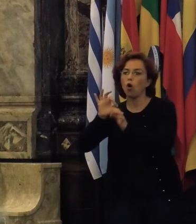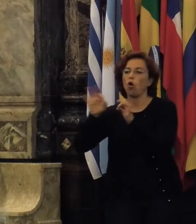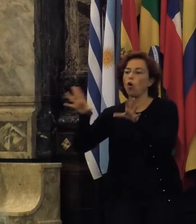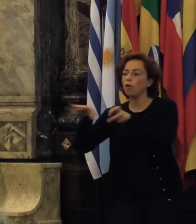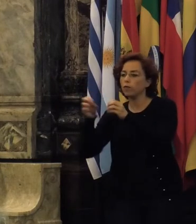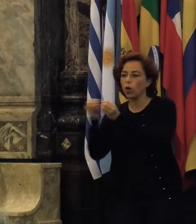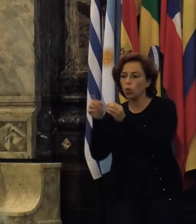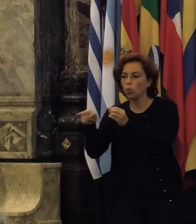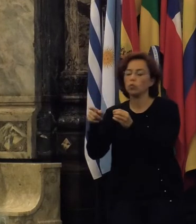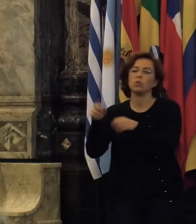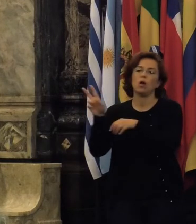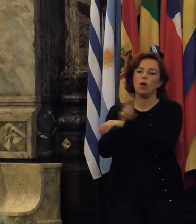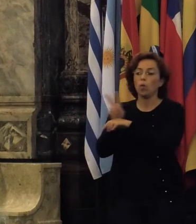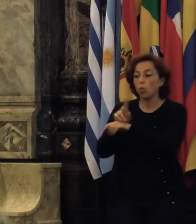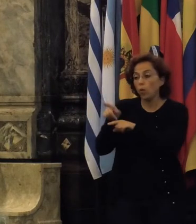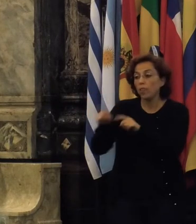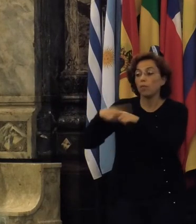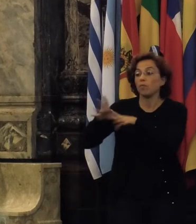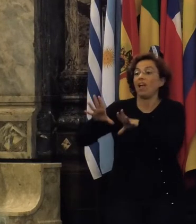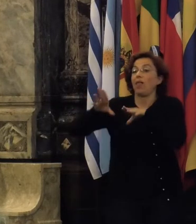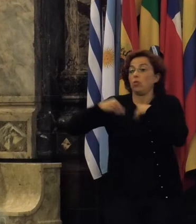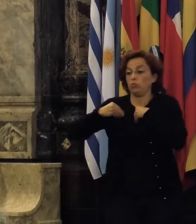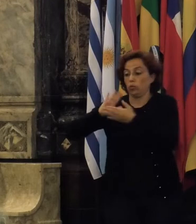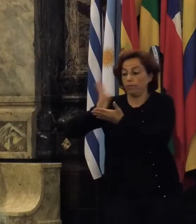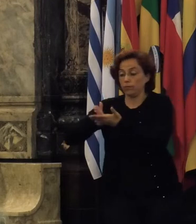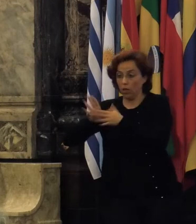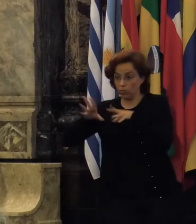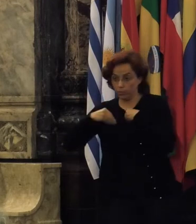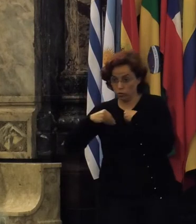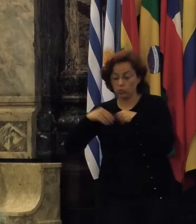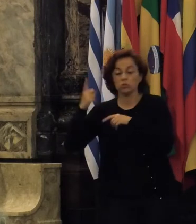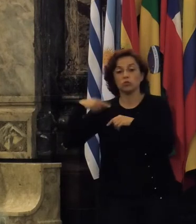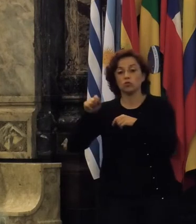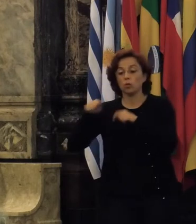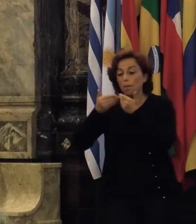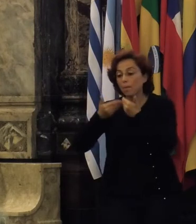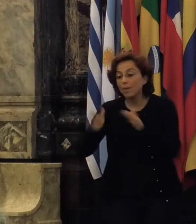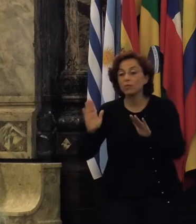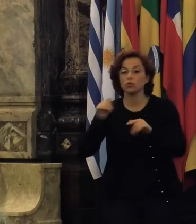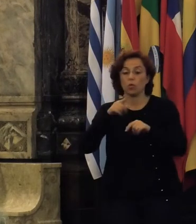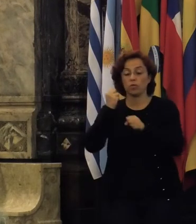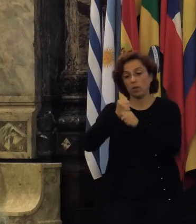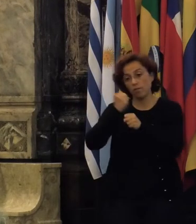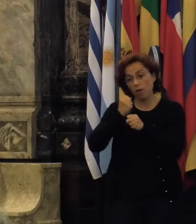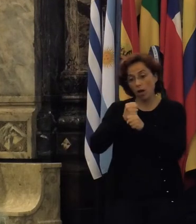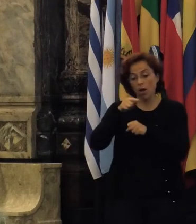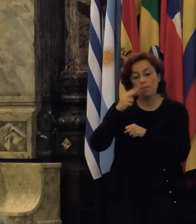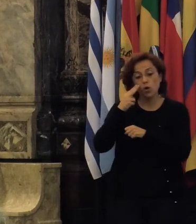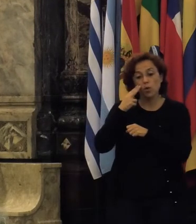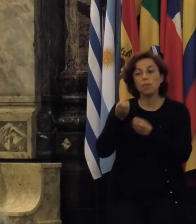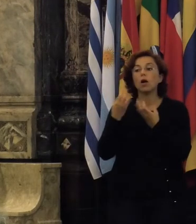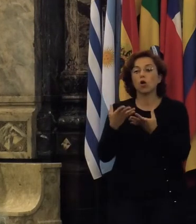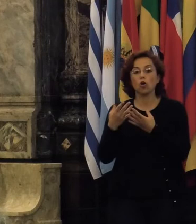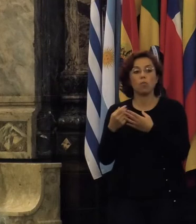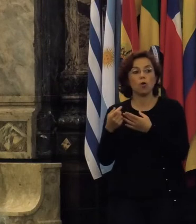guarda simple, guarda con fines de adopción. Y esto empezó a partir de trabajar con el problema de la